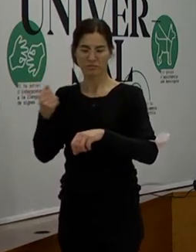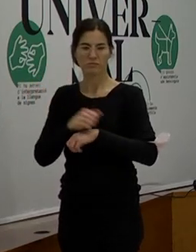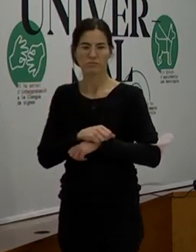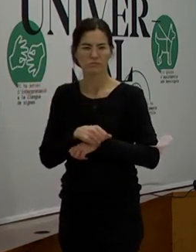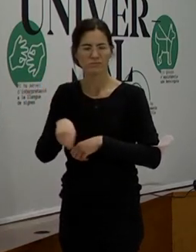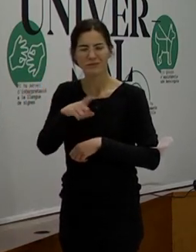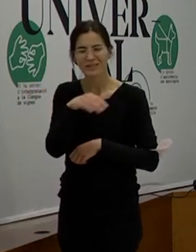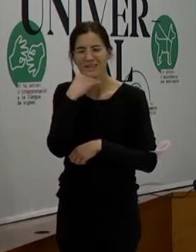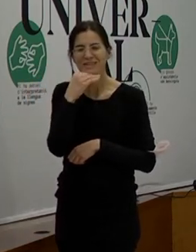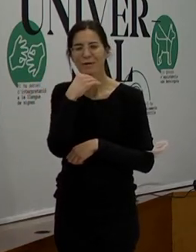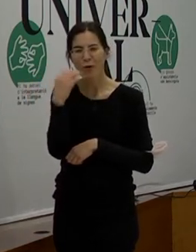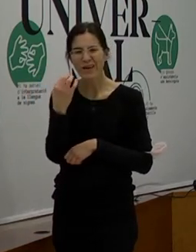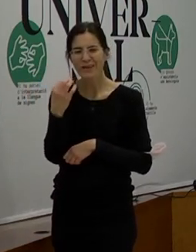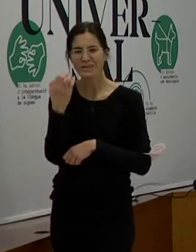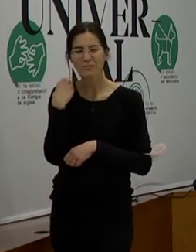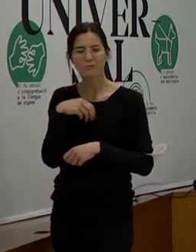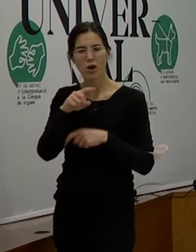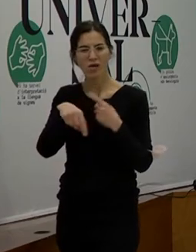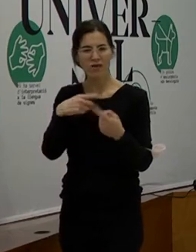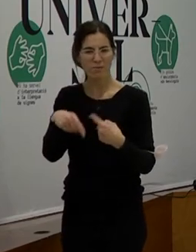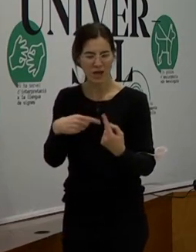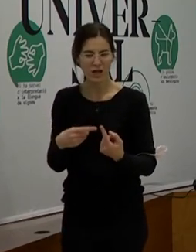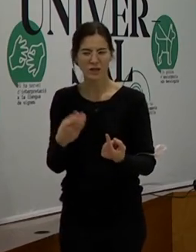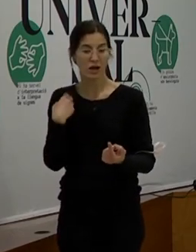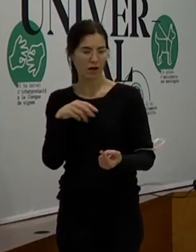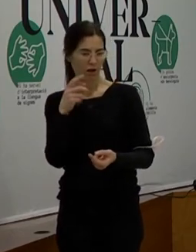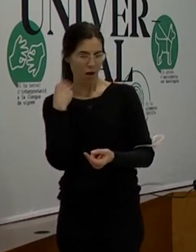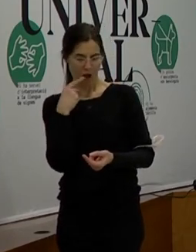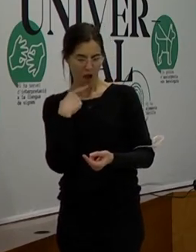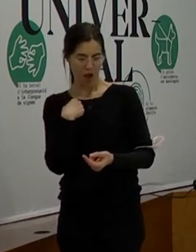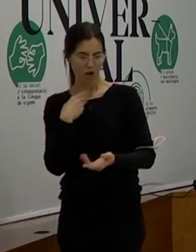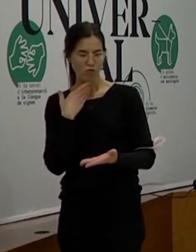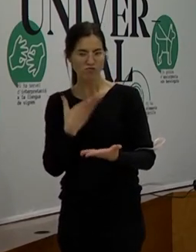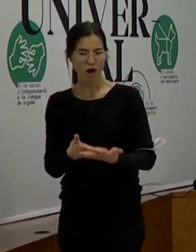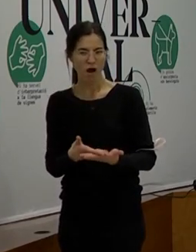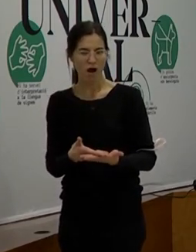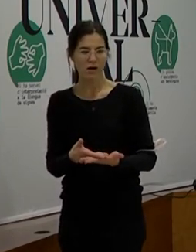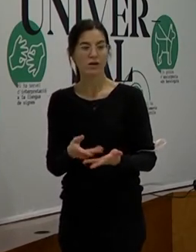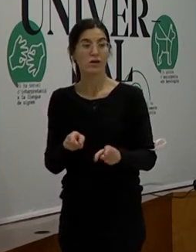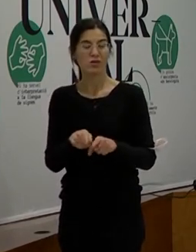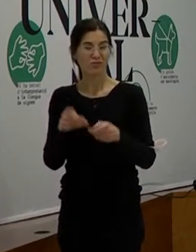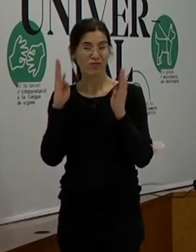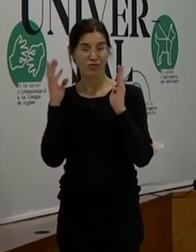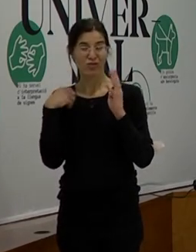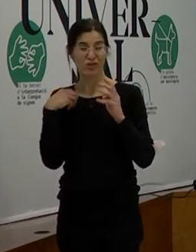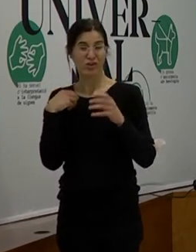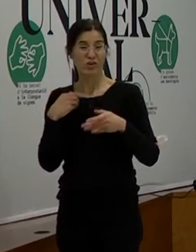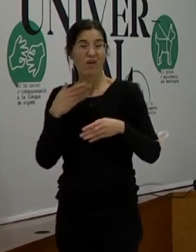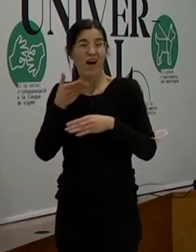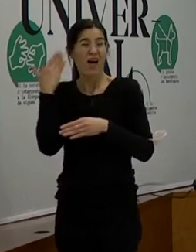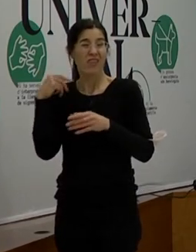Sabeu el que és? Que les famílies que anaven, la gent, ens deien «Es que hace 7 anys que no voy a la